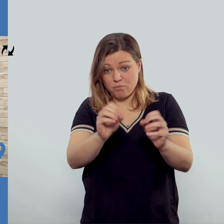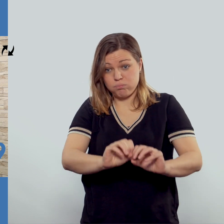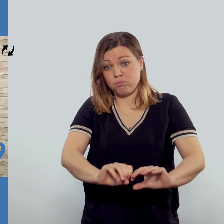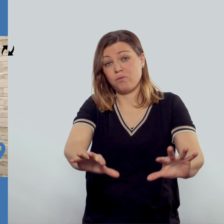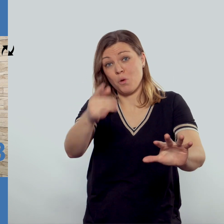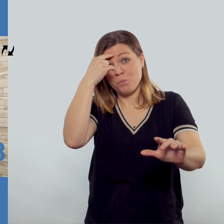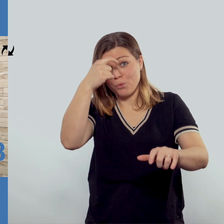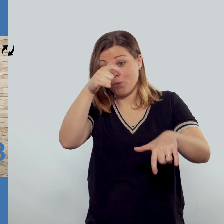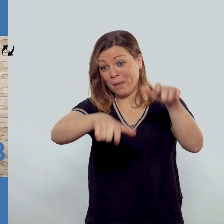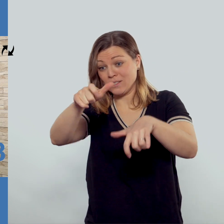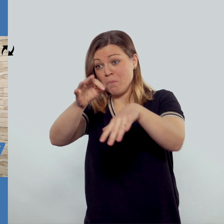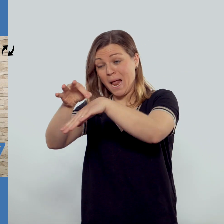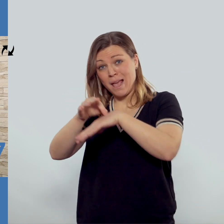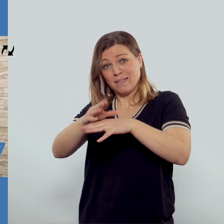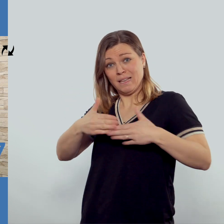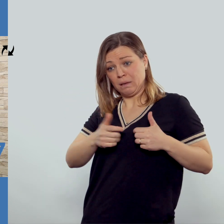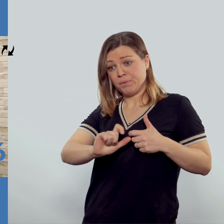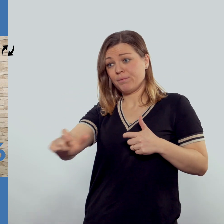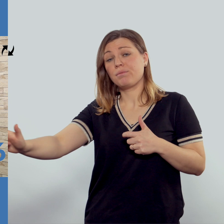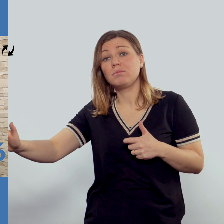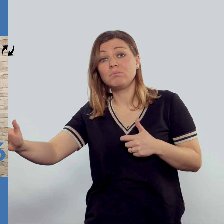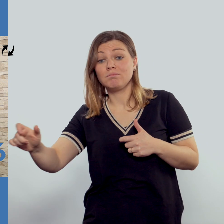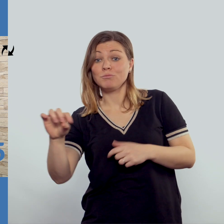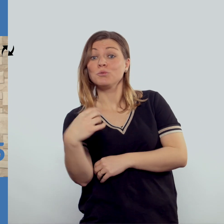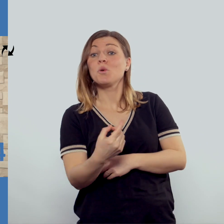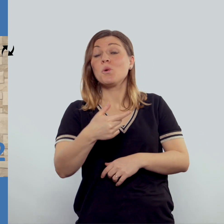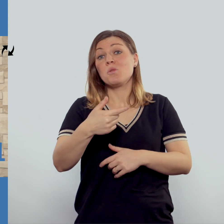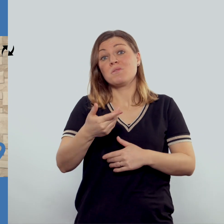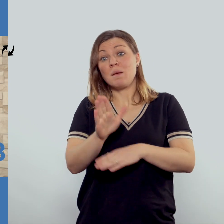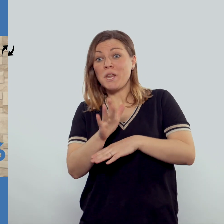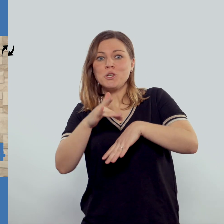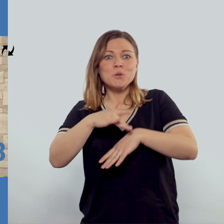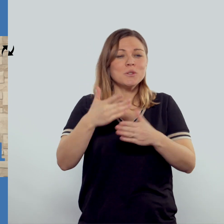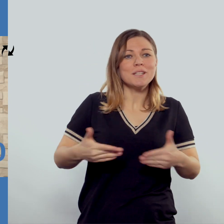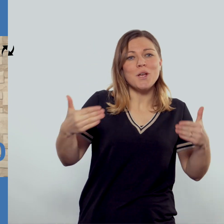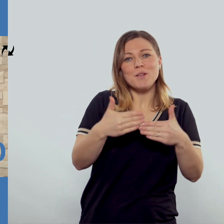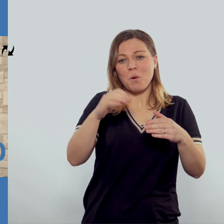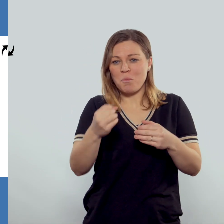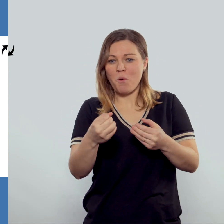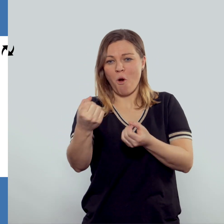vivez. Dieu est avec vous, n'ayez pas peur, vous allez manifester sa gloire. Que Dieu vous bénisse.